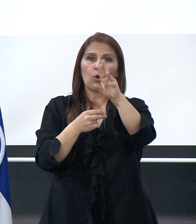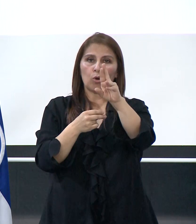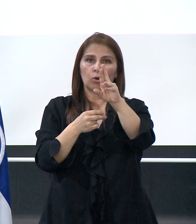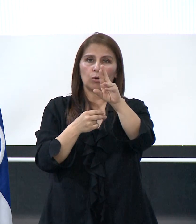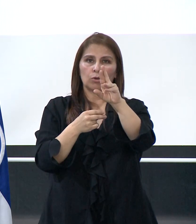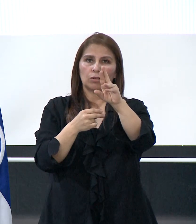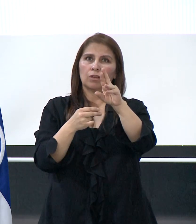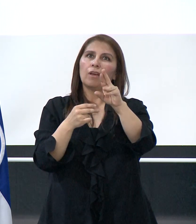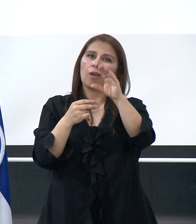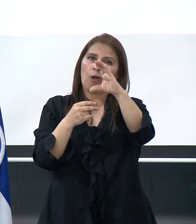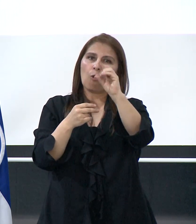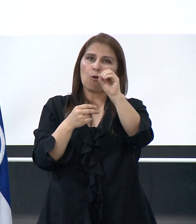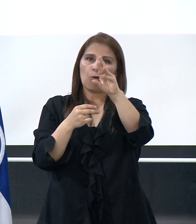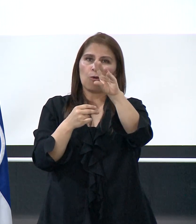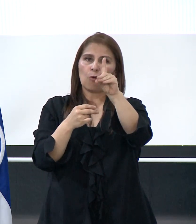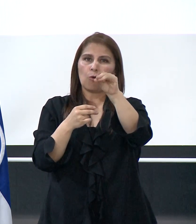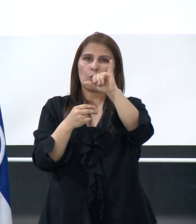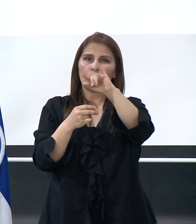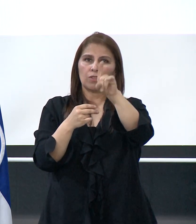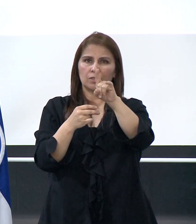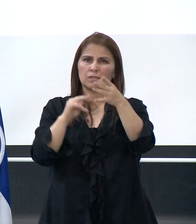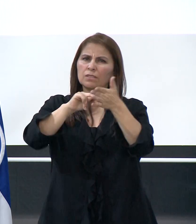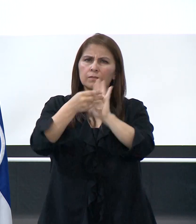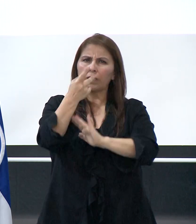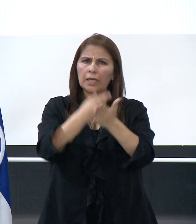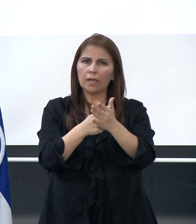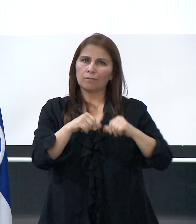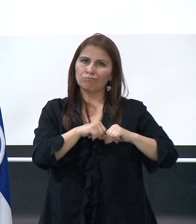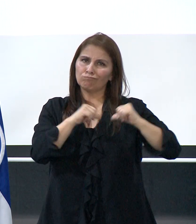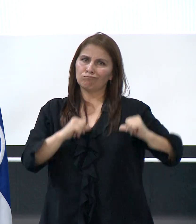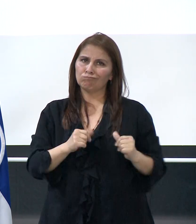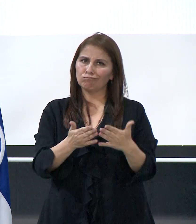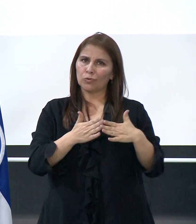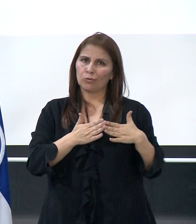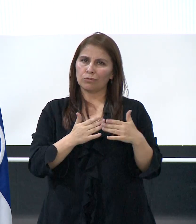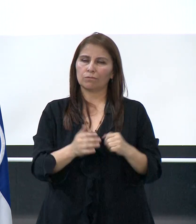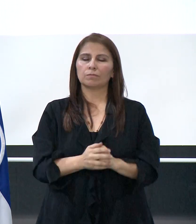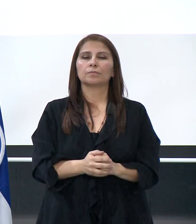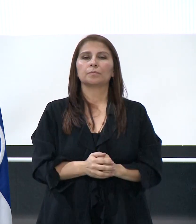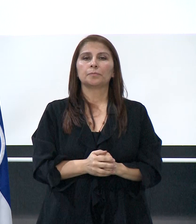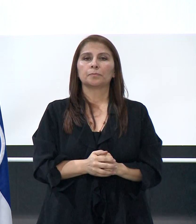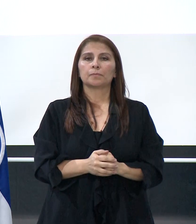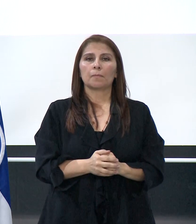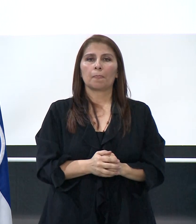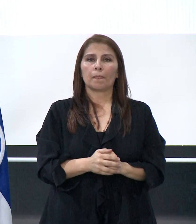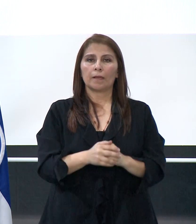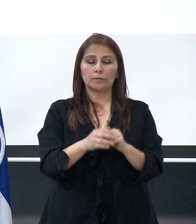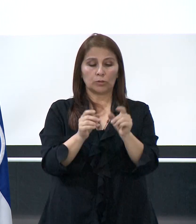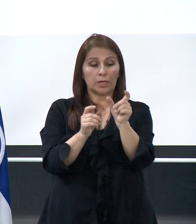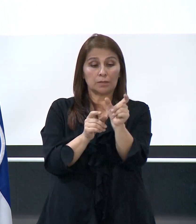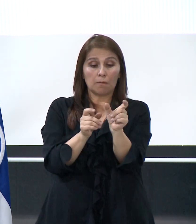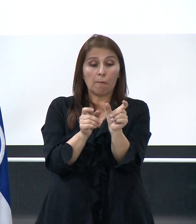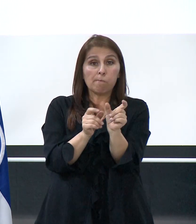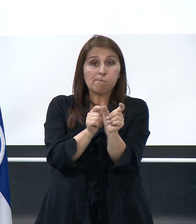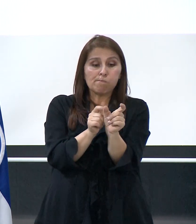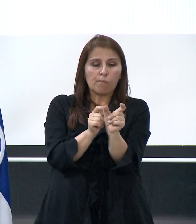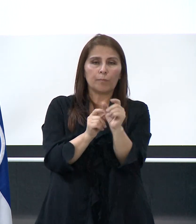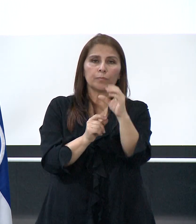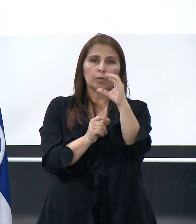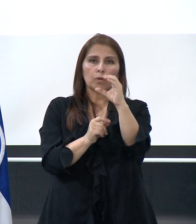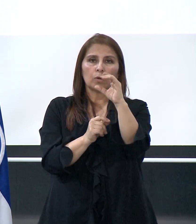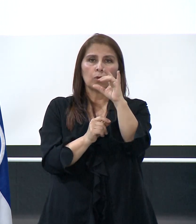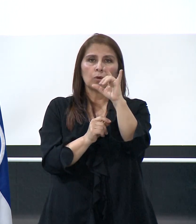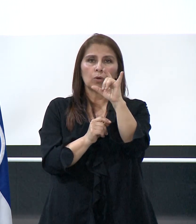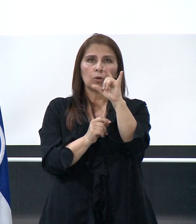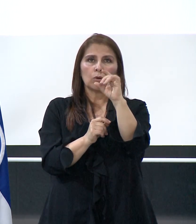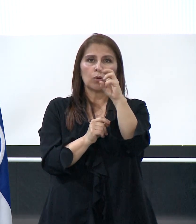corazón quisiera poner un énfasis especial en la primera partícula del conmemorarse en el kun en